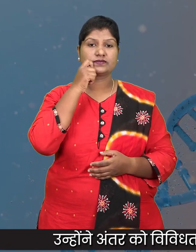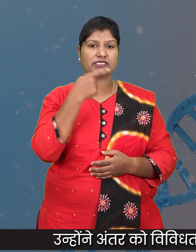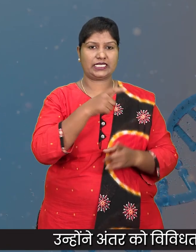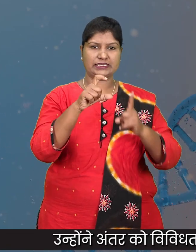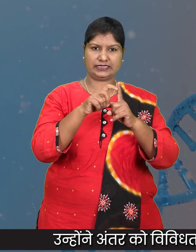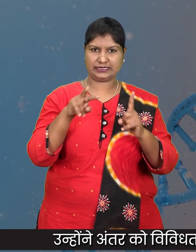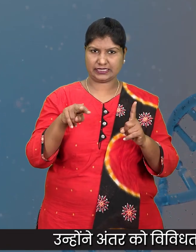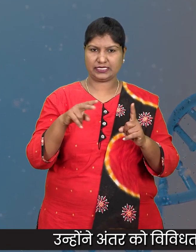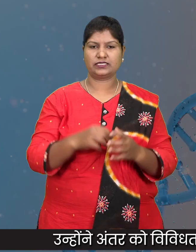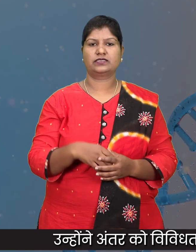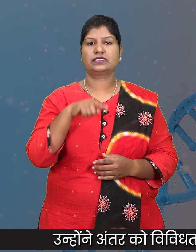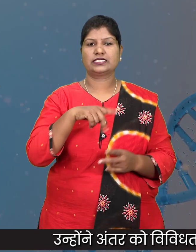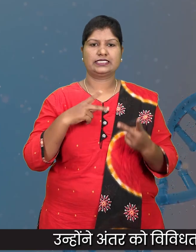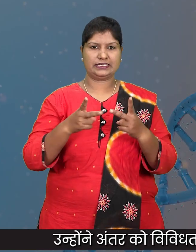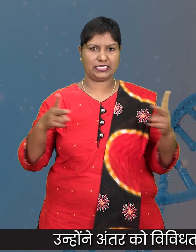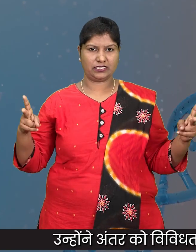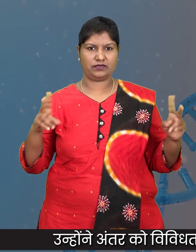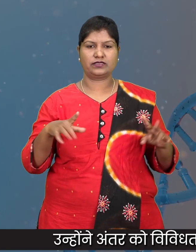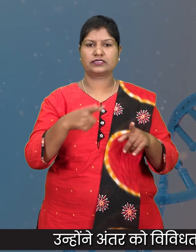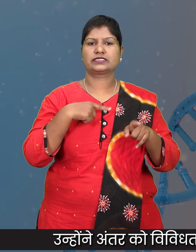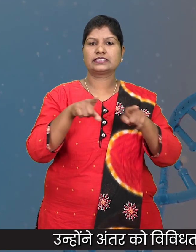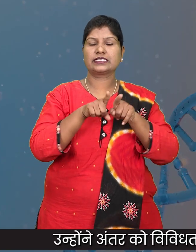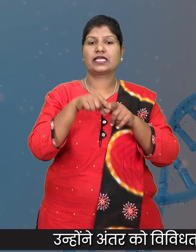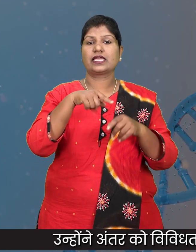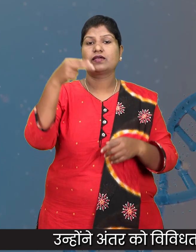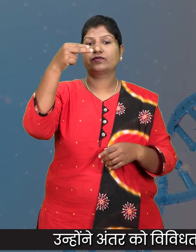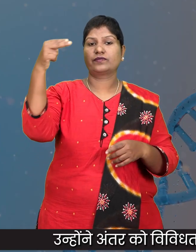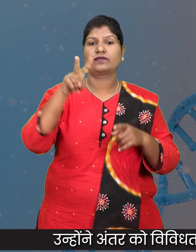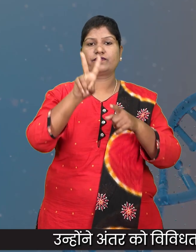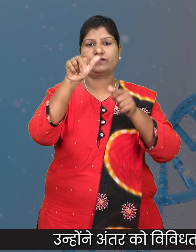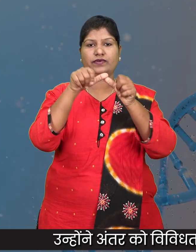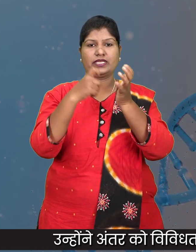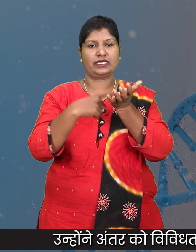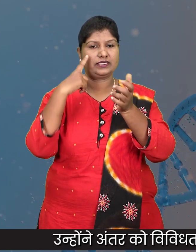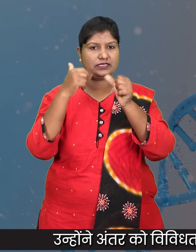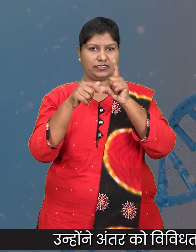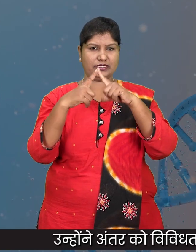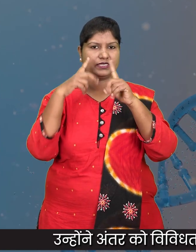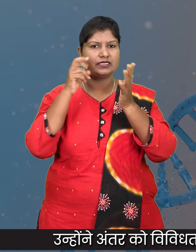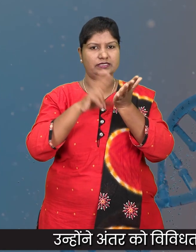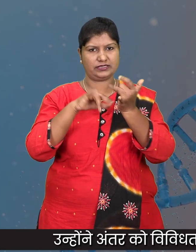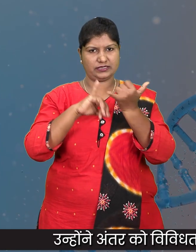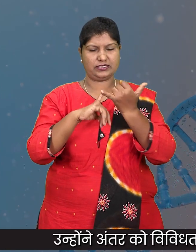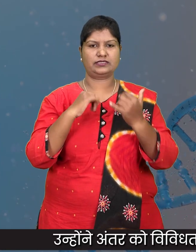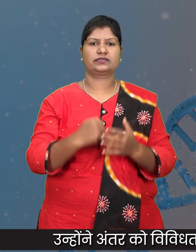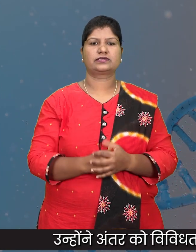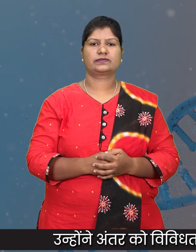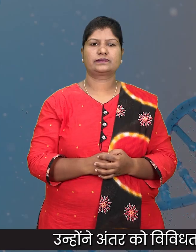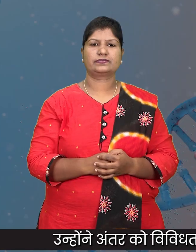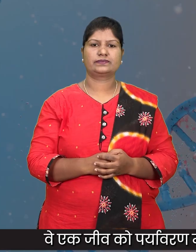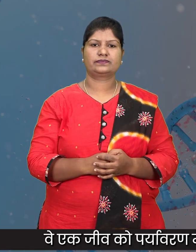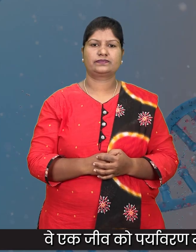उन्होंने अंतर को विविधता के रूप में वर्णित किया। वे प्रकृति का नियम